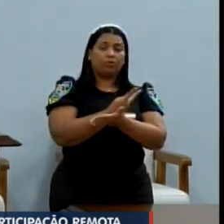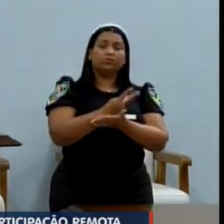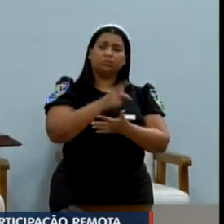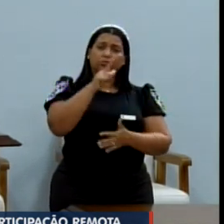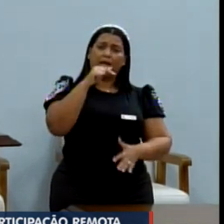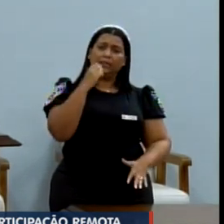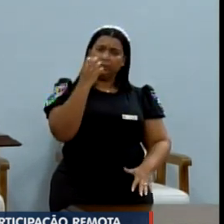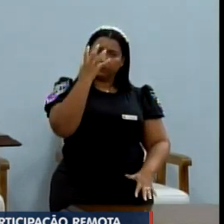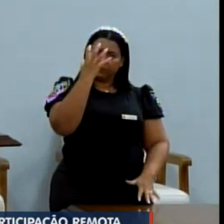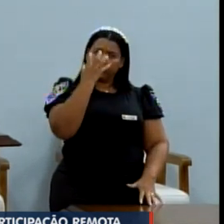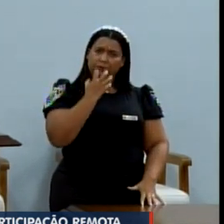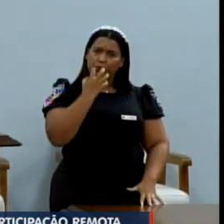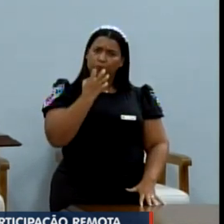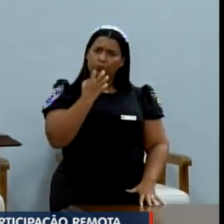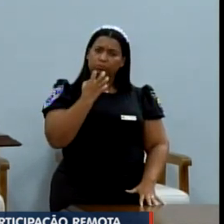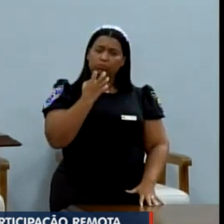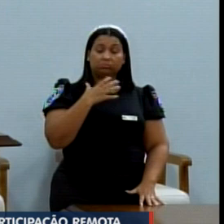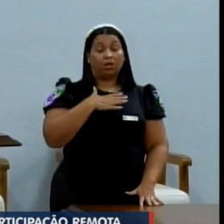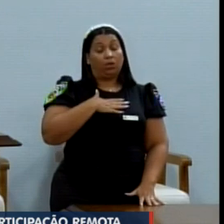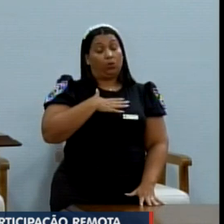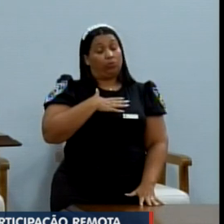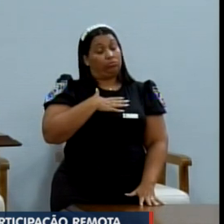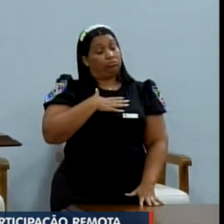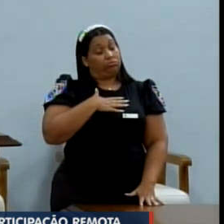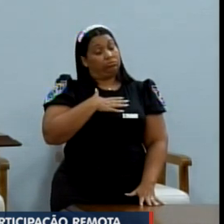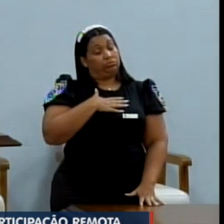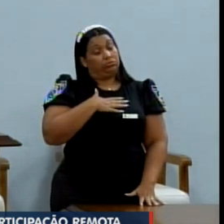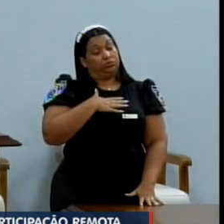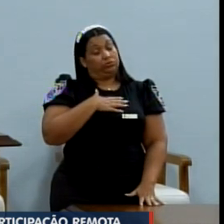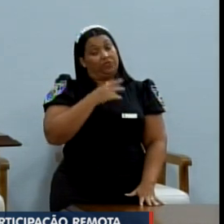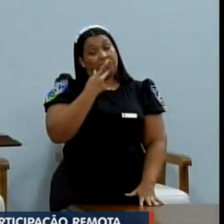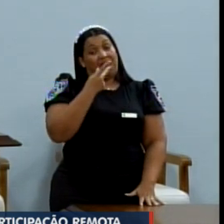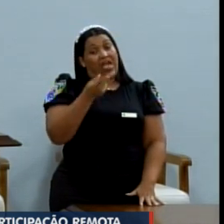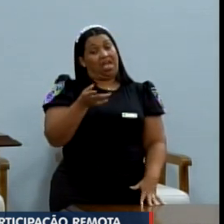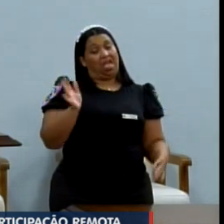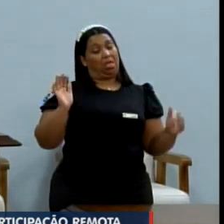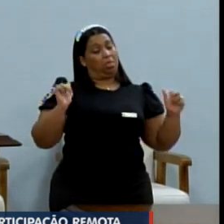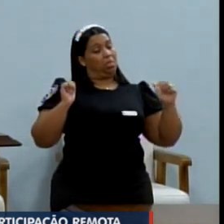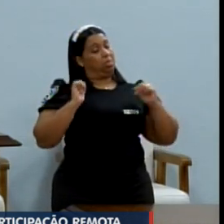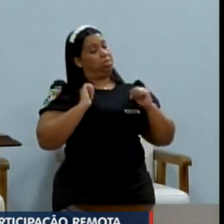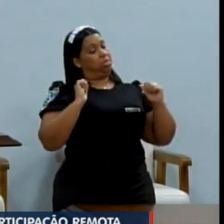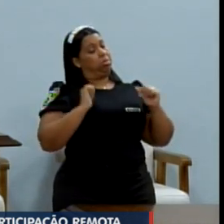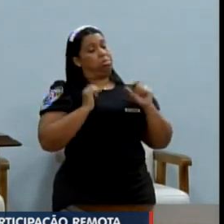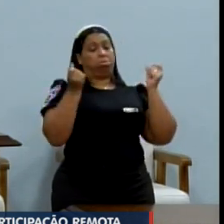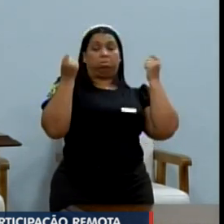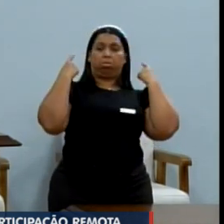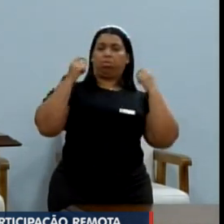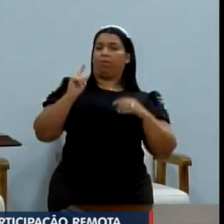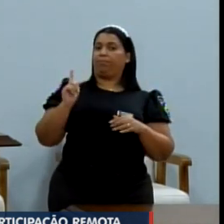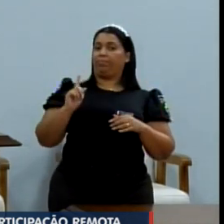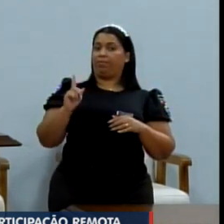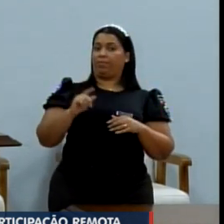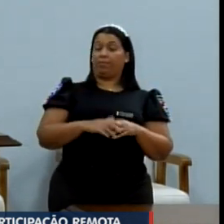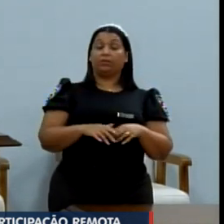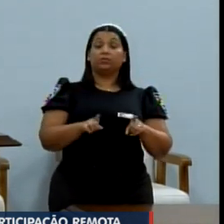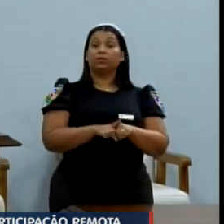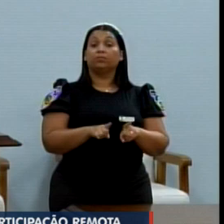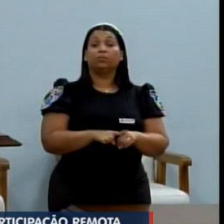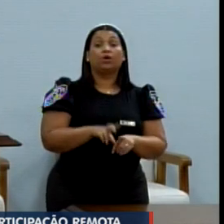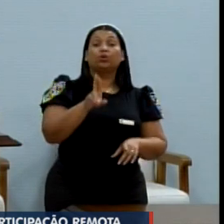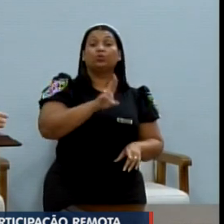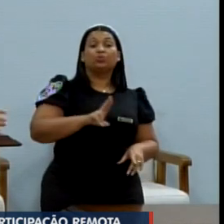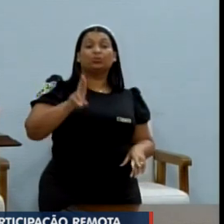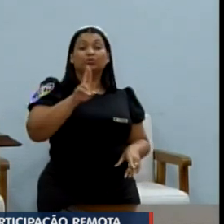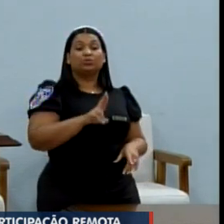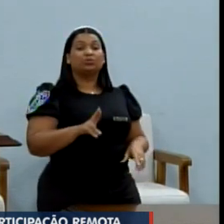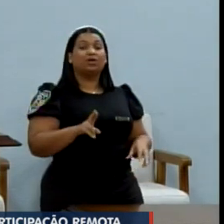muito sério eu não vou fingir que não está acontecendo nada e nem utilizar de uma